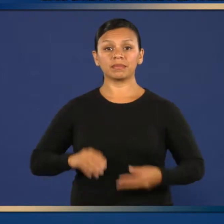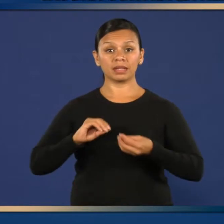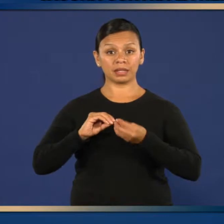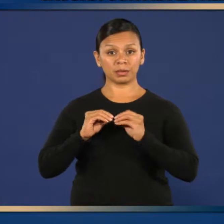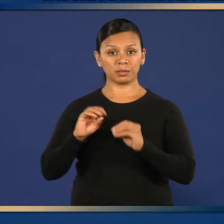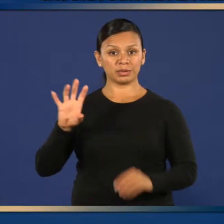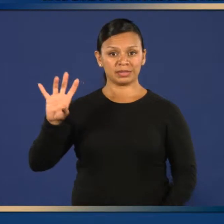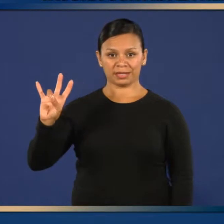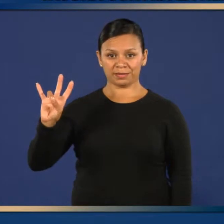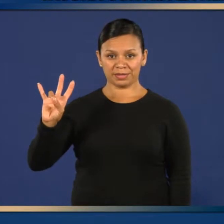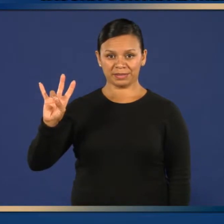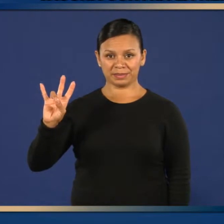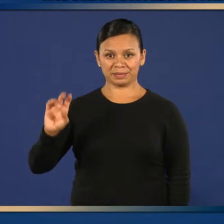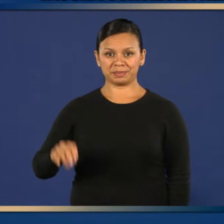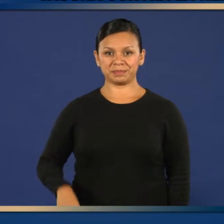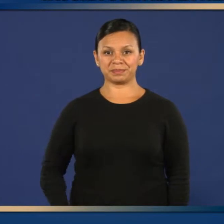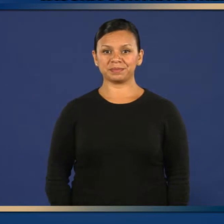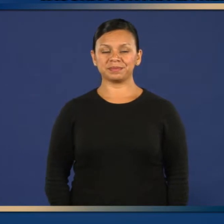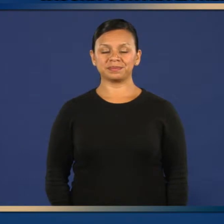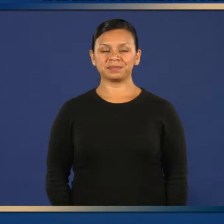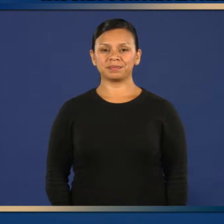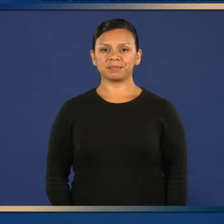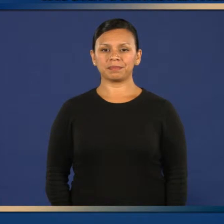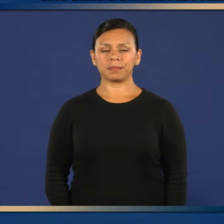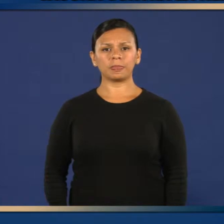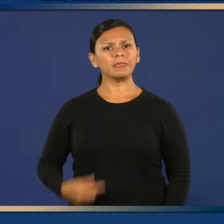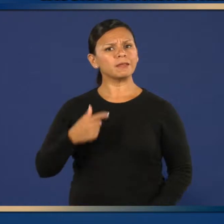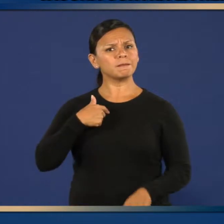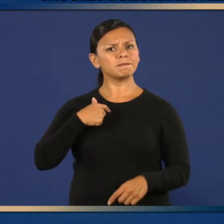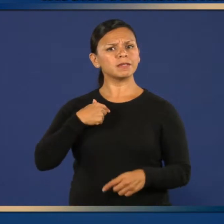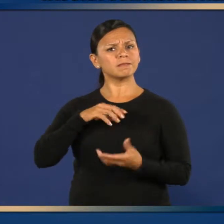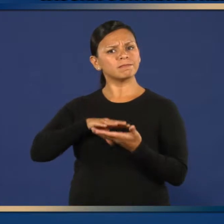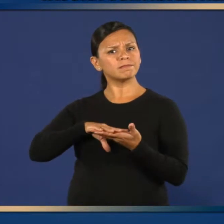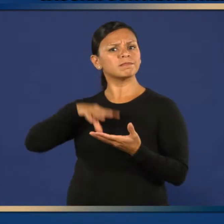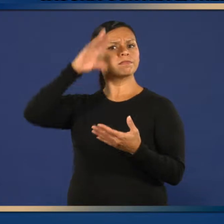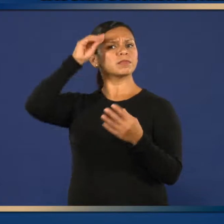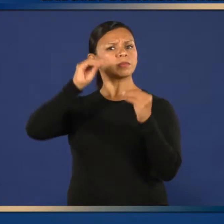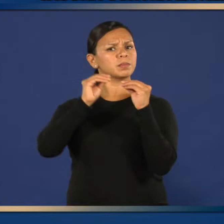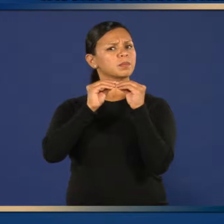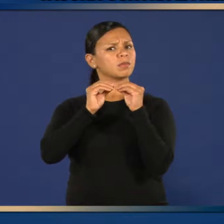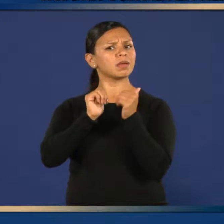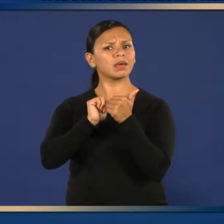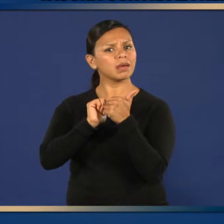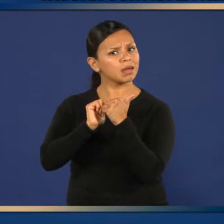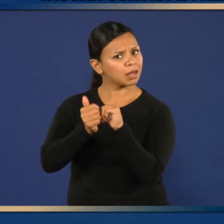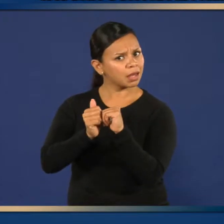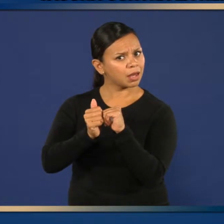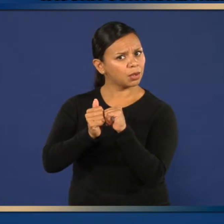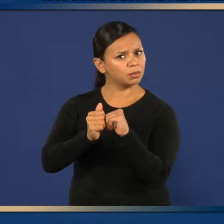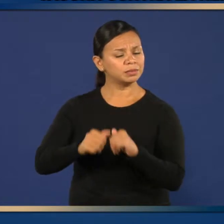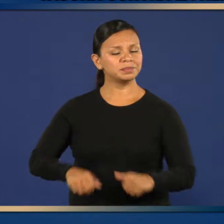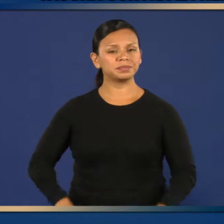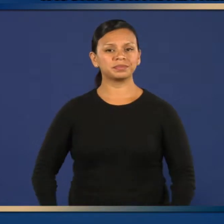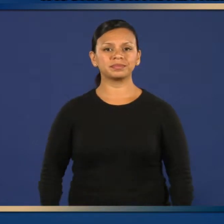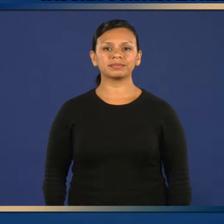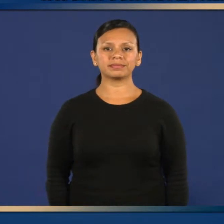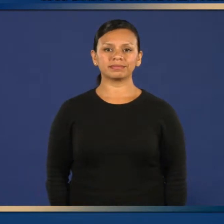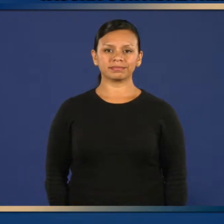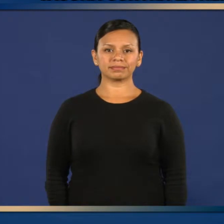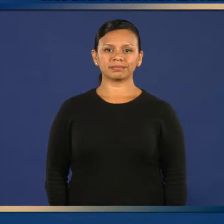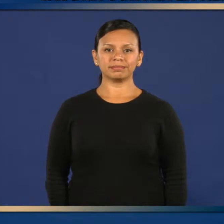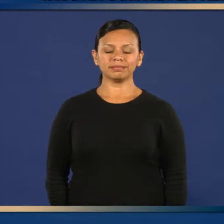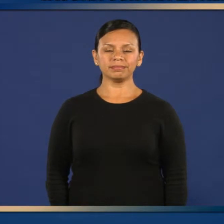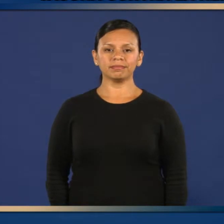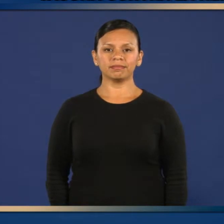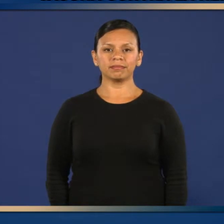número 7 cómo puedo obtener más información pregunte a su